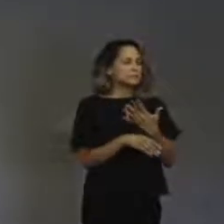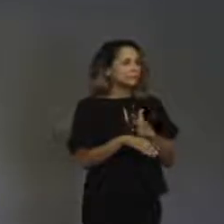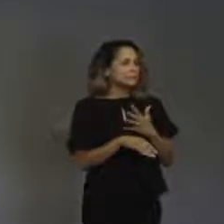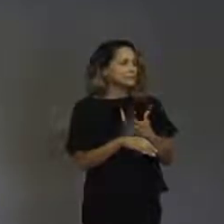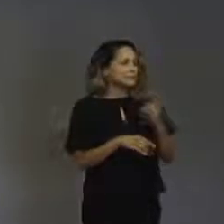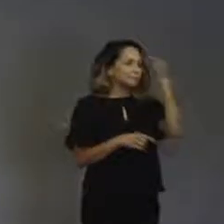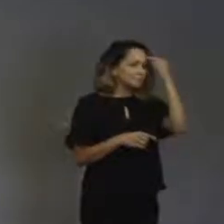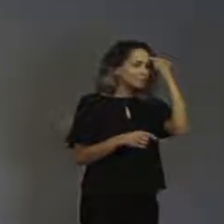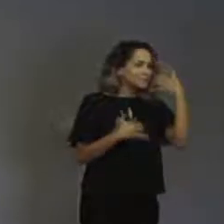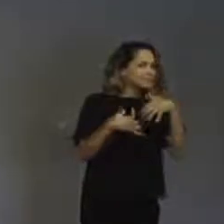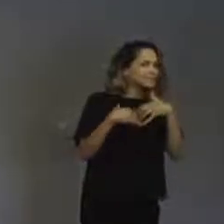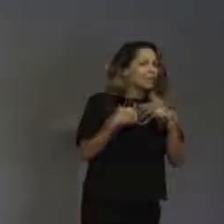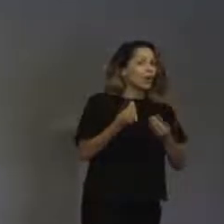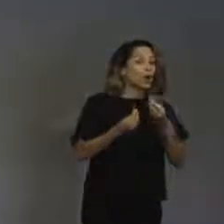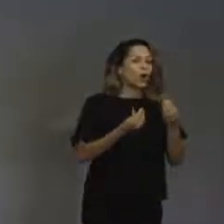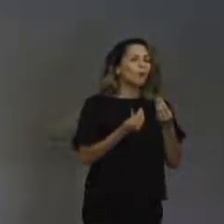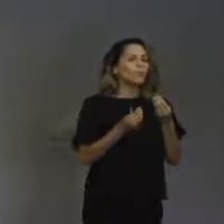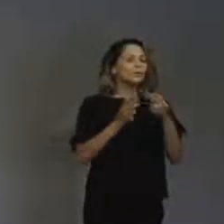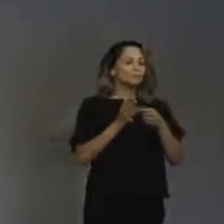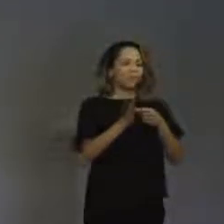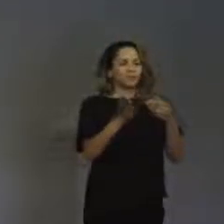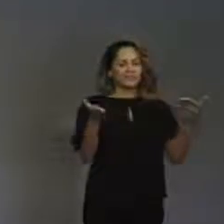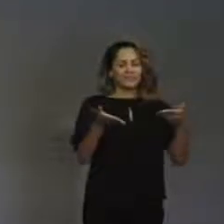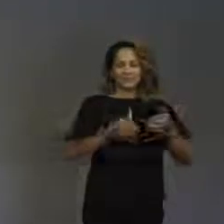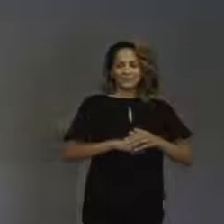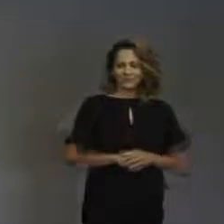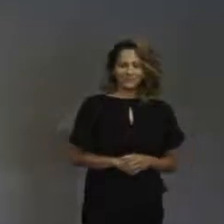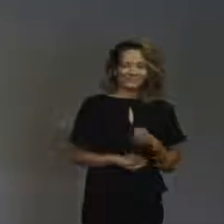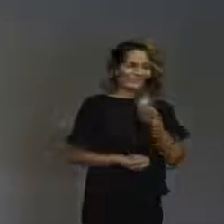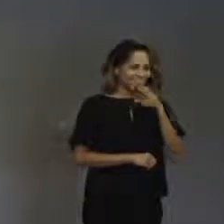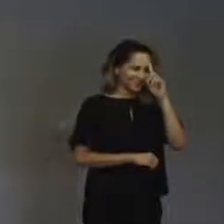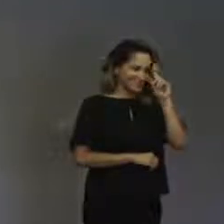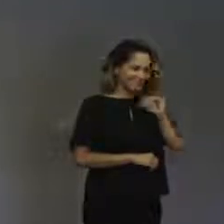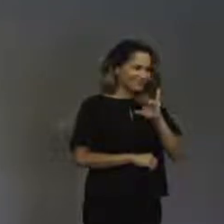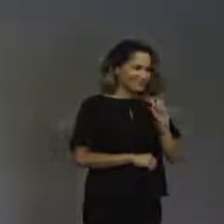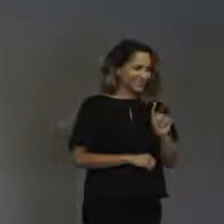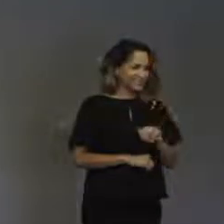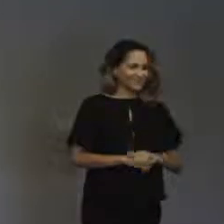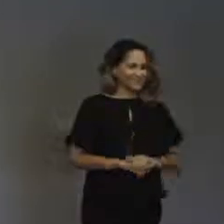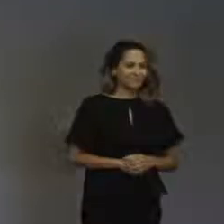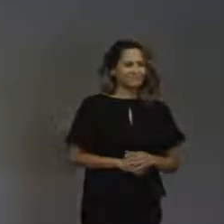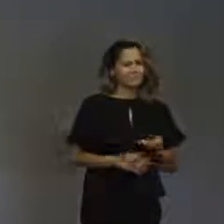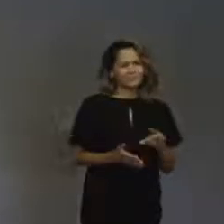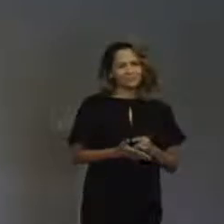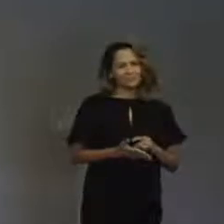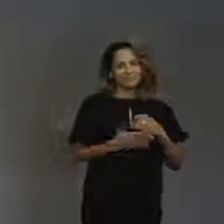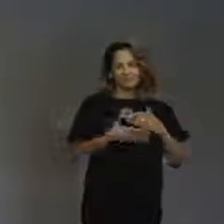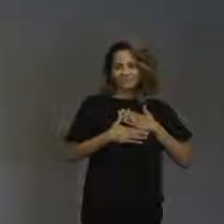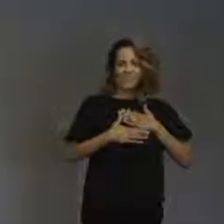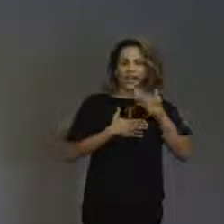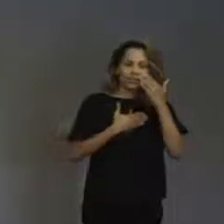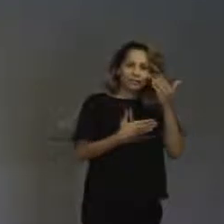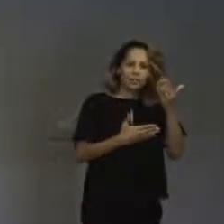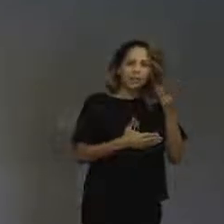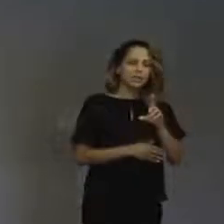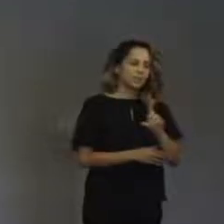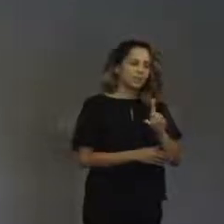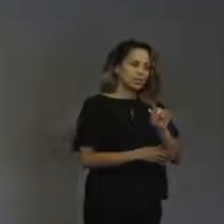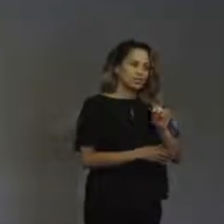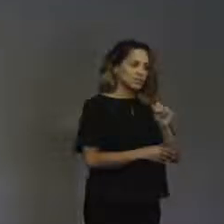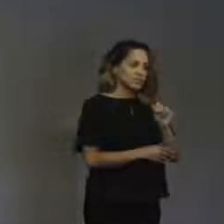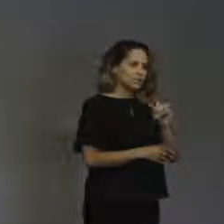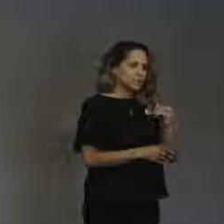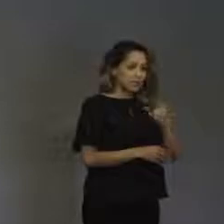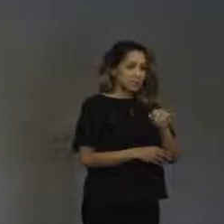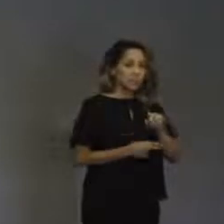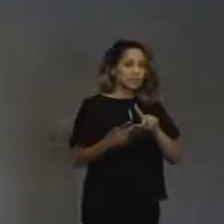né? Obrigada. Bom dia. Eu realmente agradeço a Dani, o Vitor, a equipe inteira da Fundação